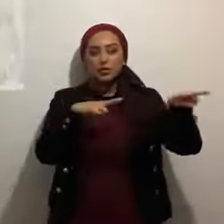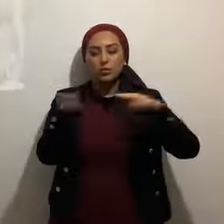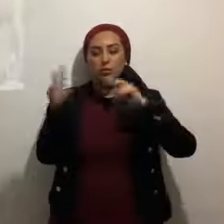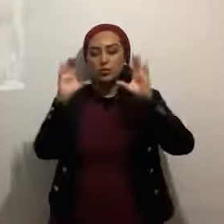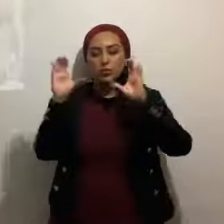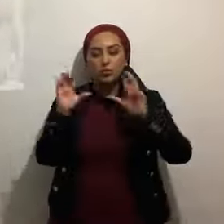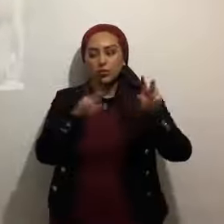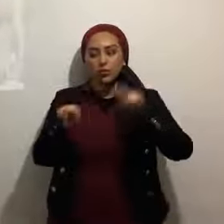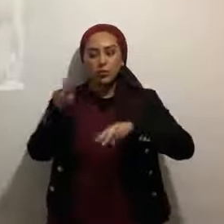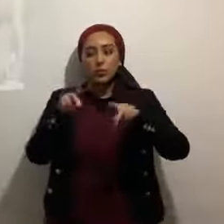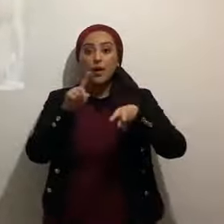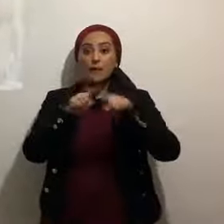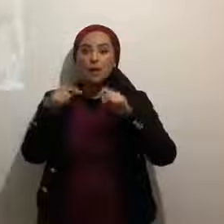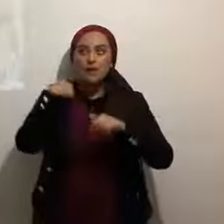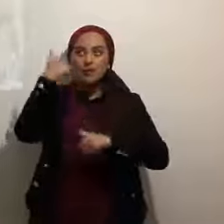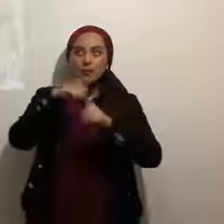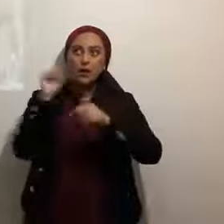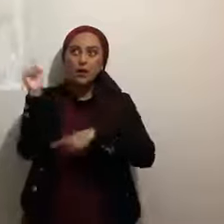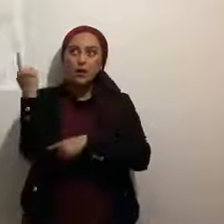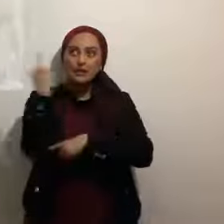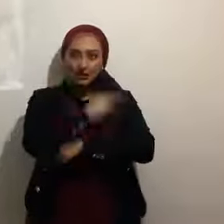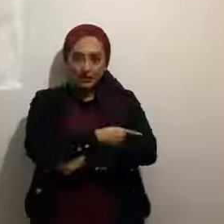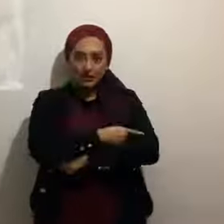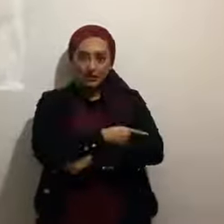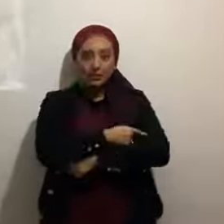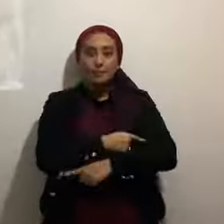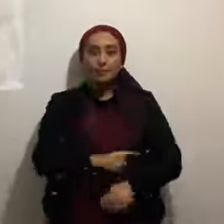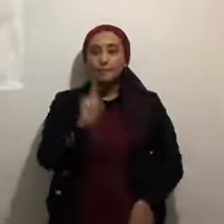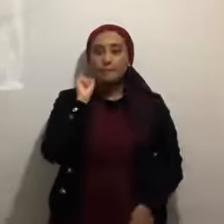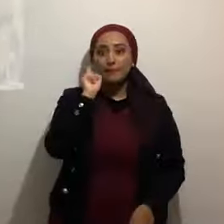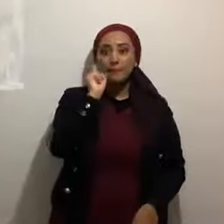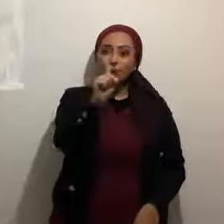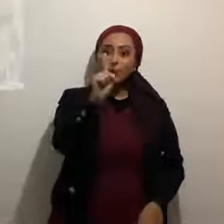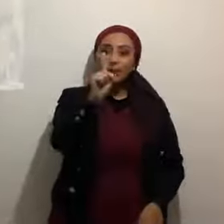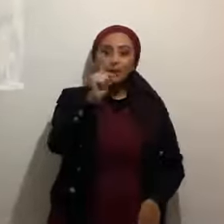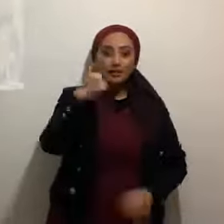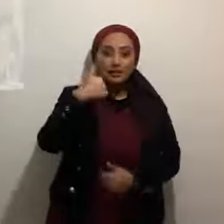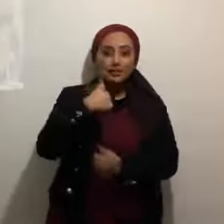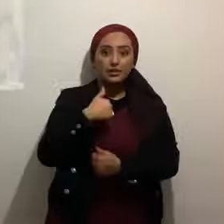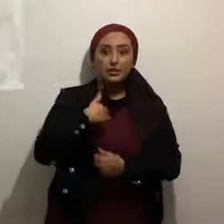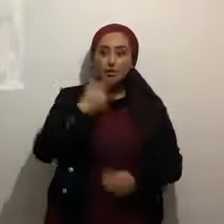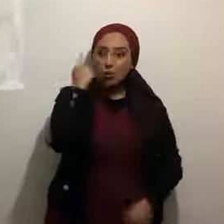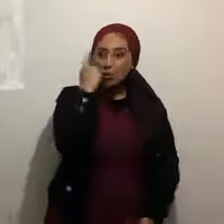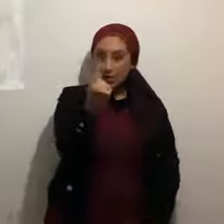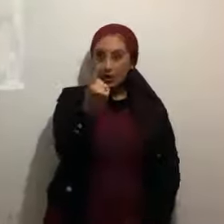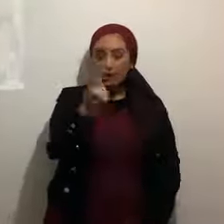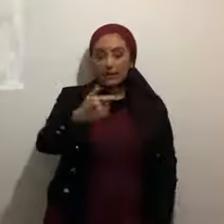Pero un día, un solo soldado, un solo